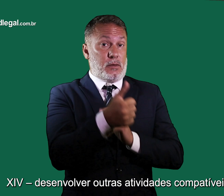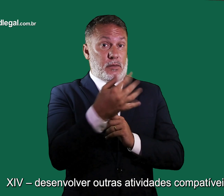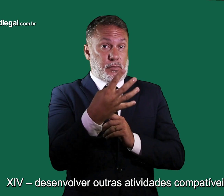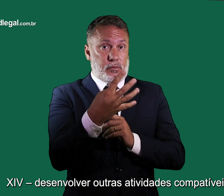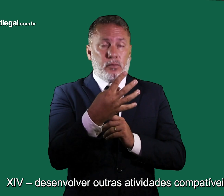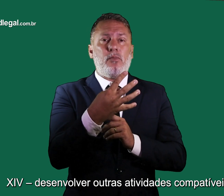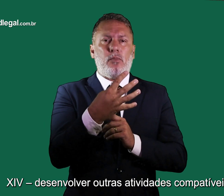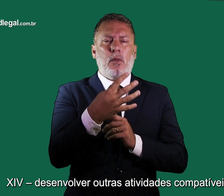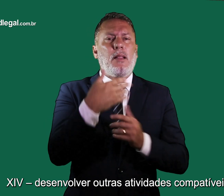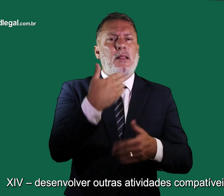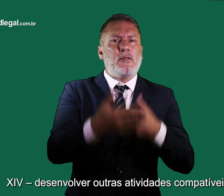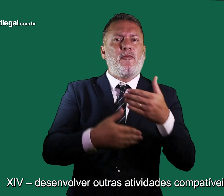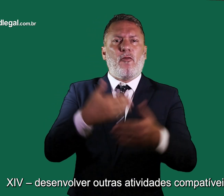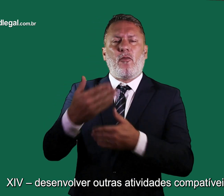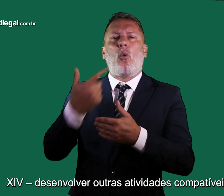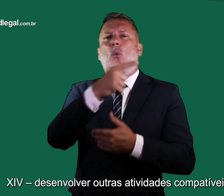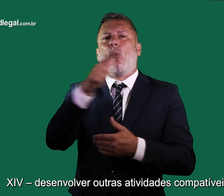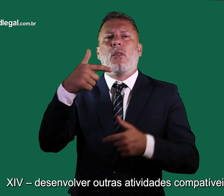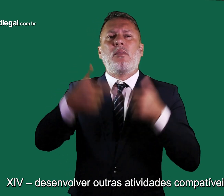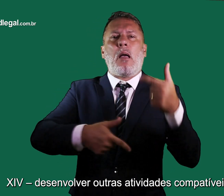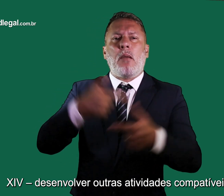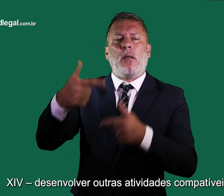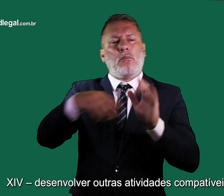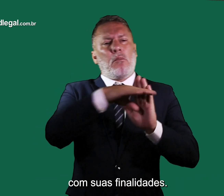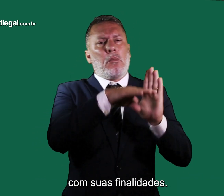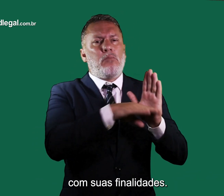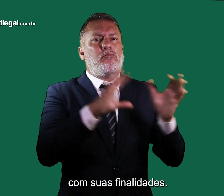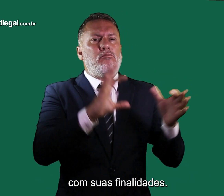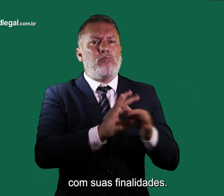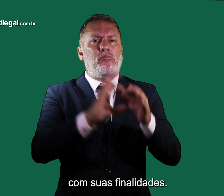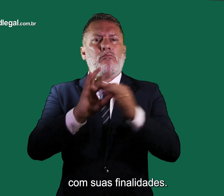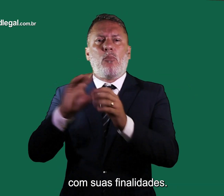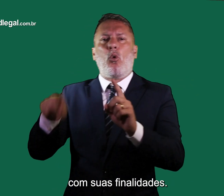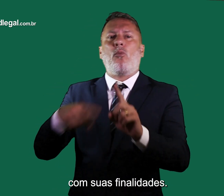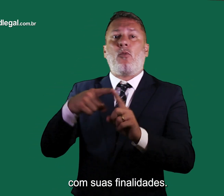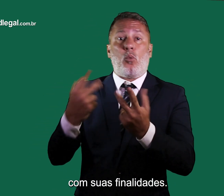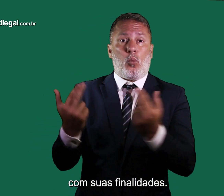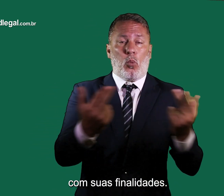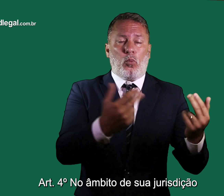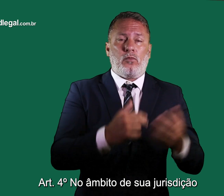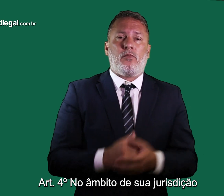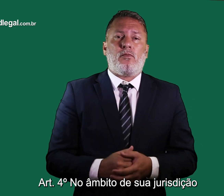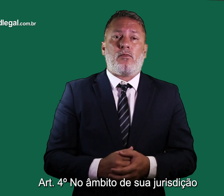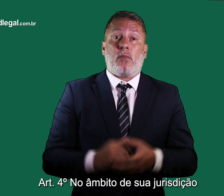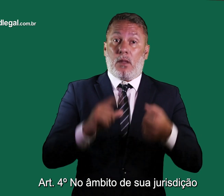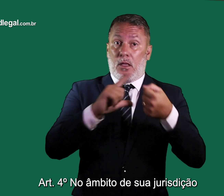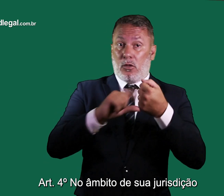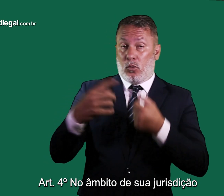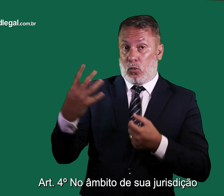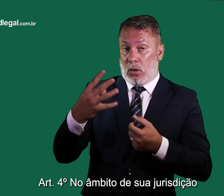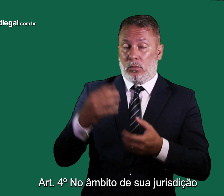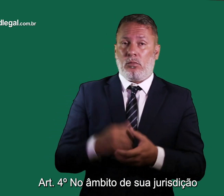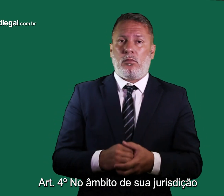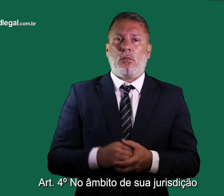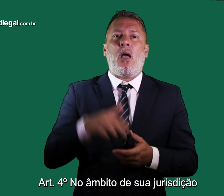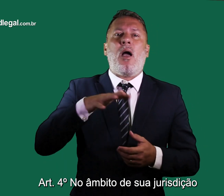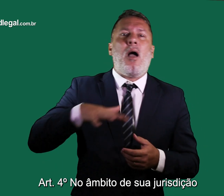14. Desenvolver outras atividades compatíveis com suas finalidades. Artigo 4º. No âmbito de sua